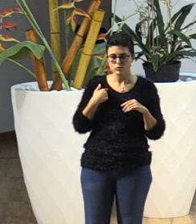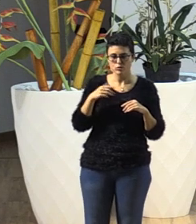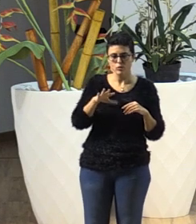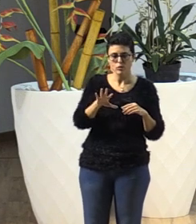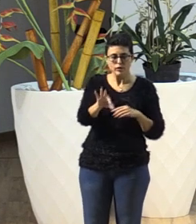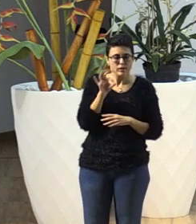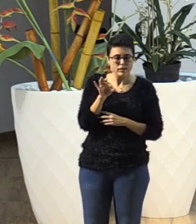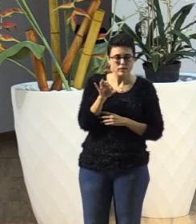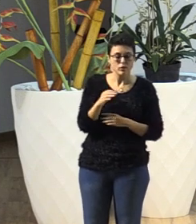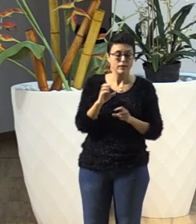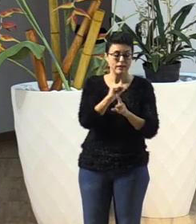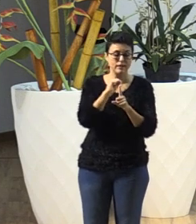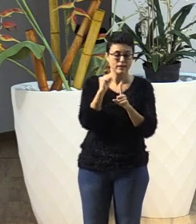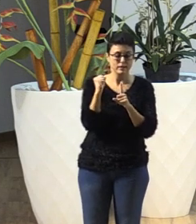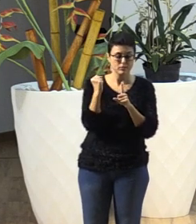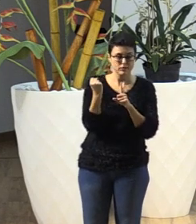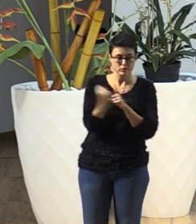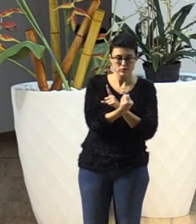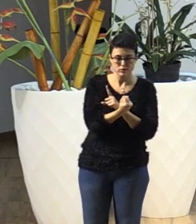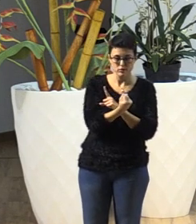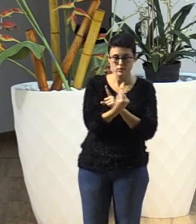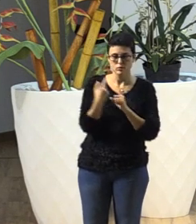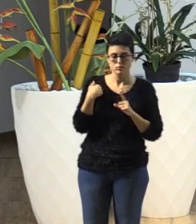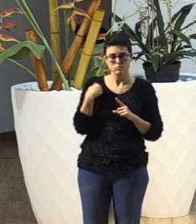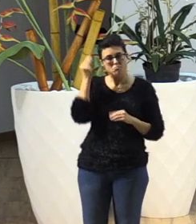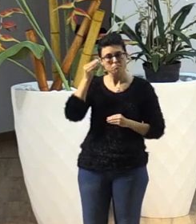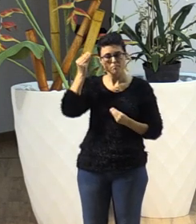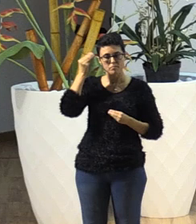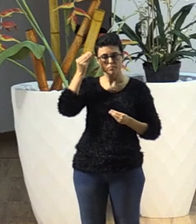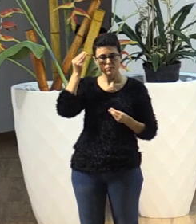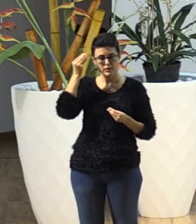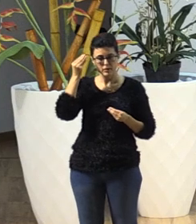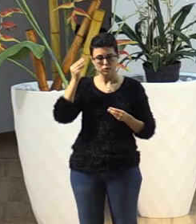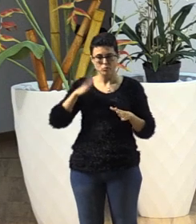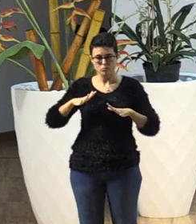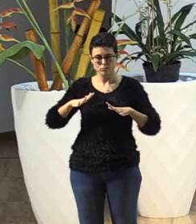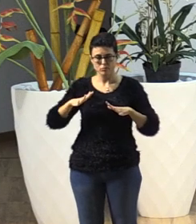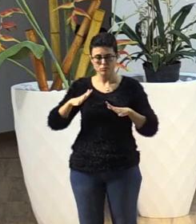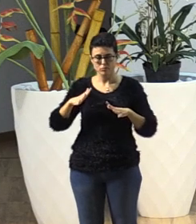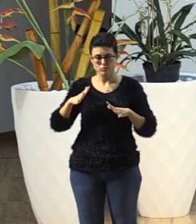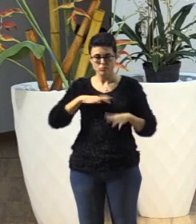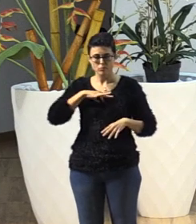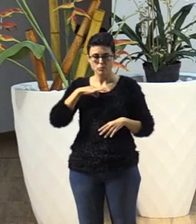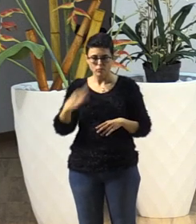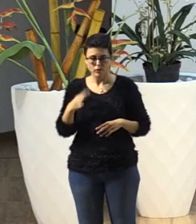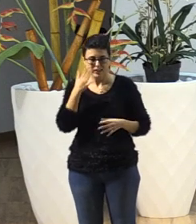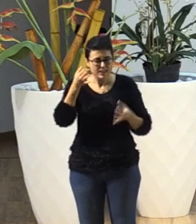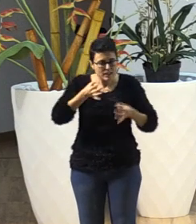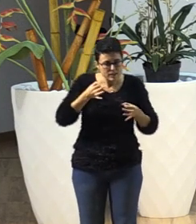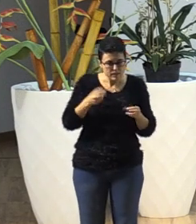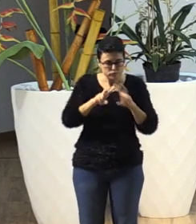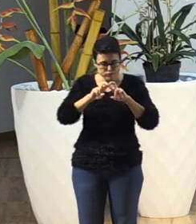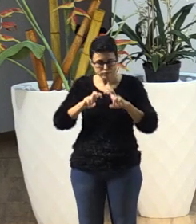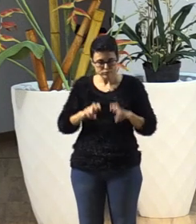animación sociocultural, lo que nos ha de permitir es poder analizar la realidad que estamos viviendo para